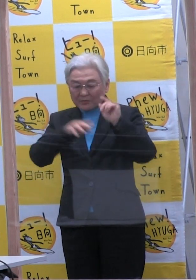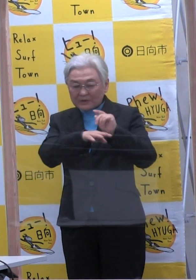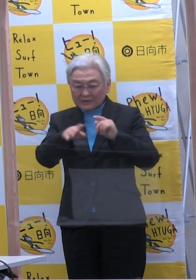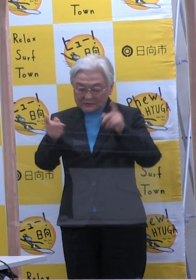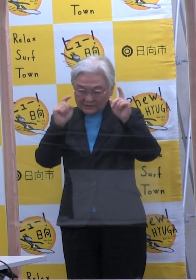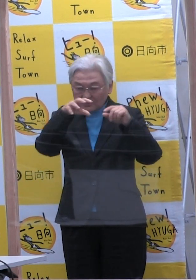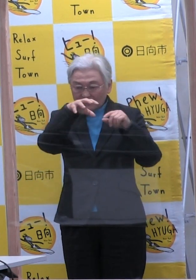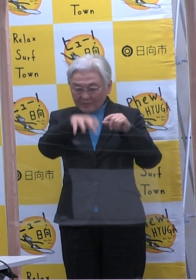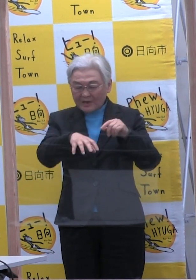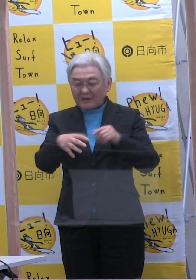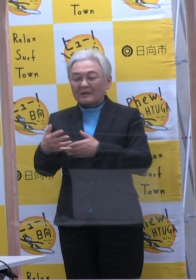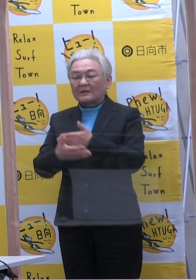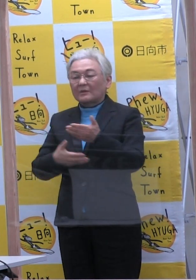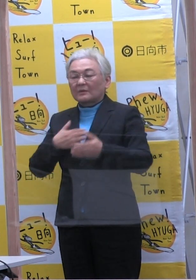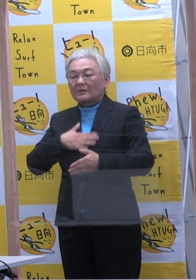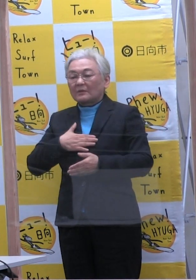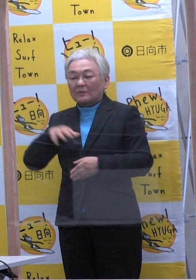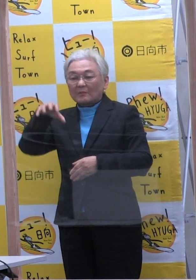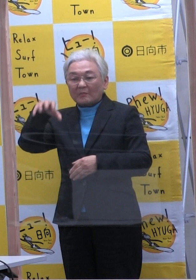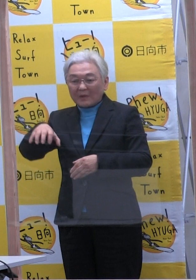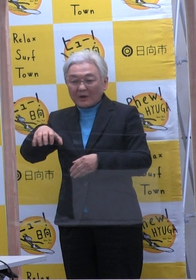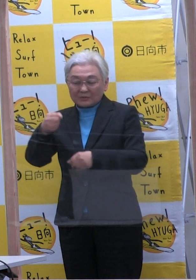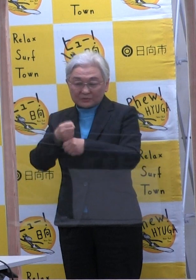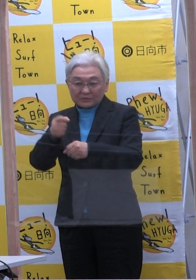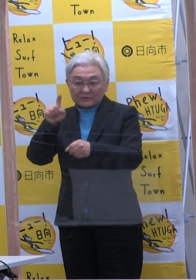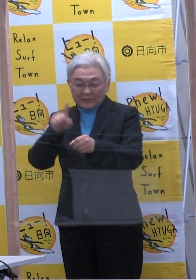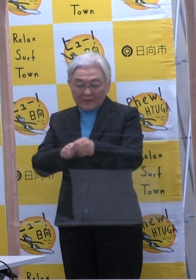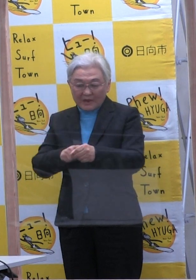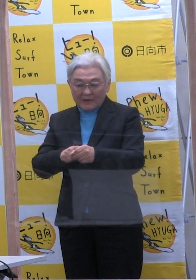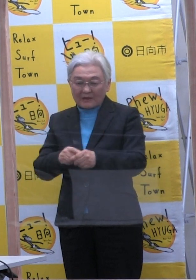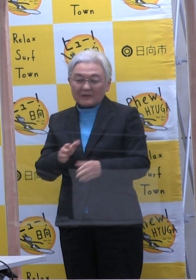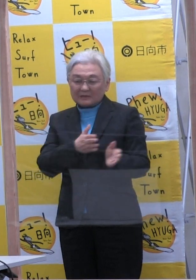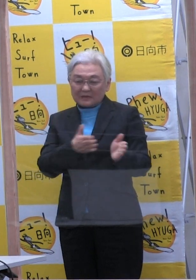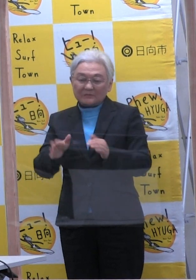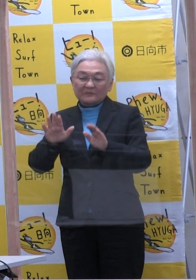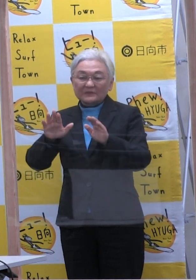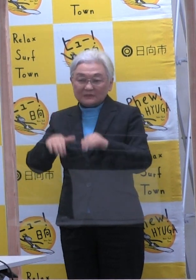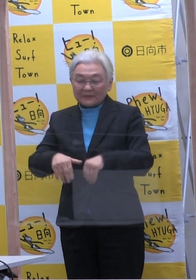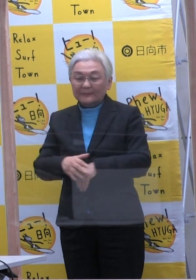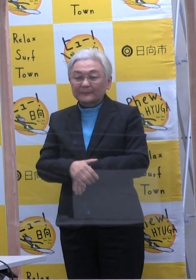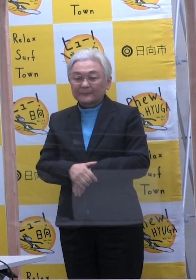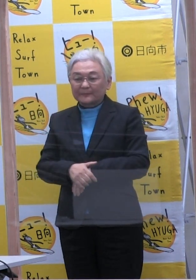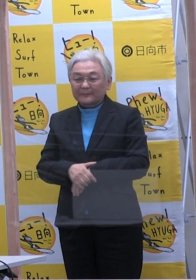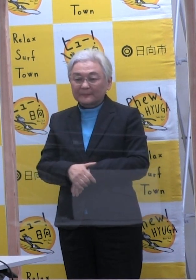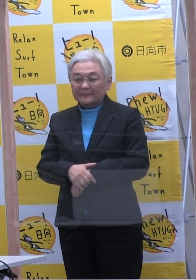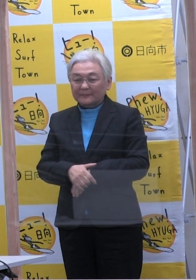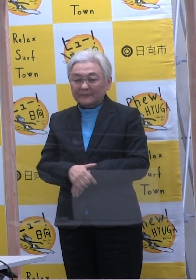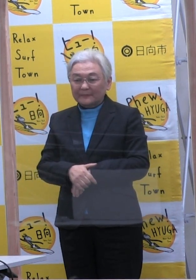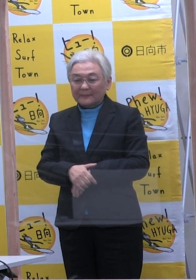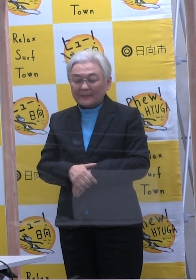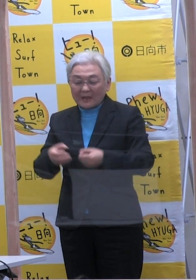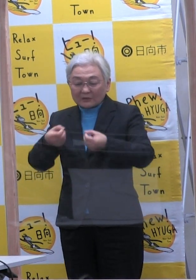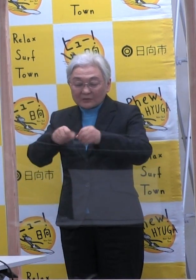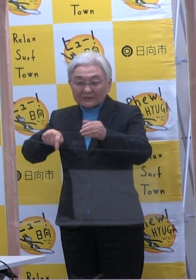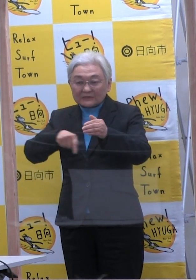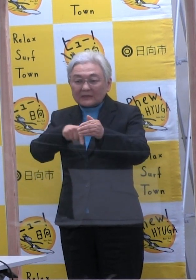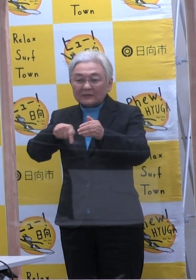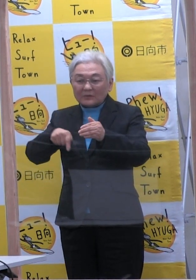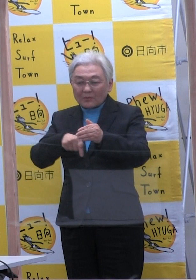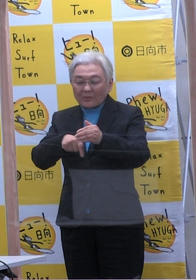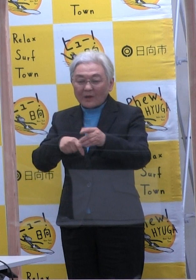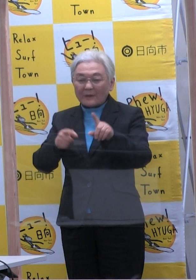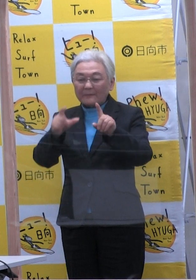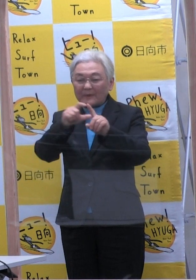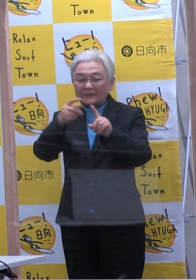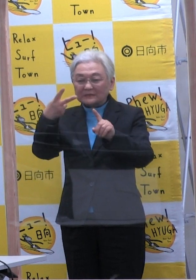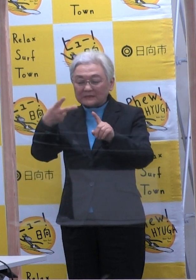場を創出するため新たな屋外施設として整備したものです。詳細については2